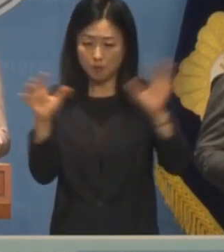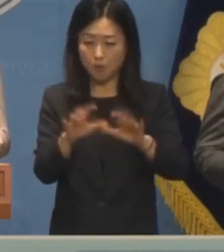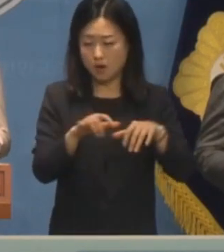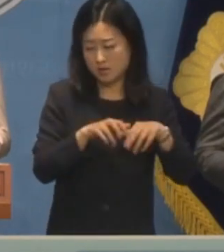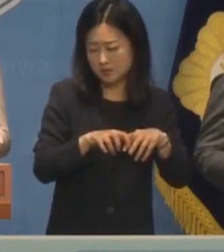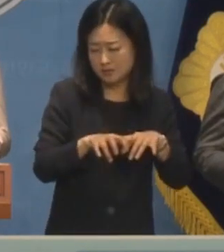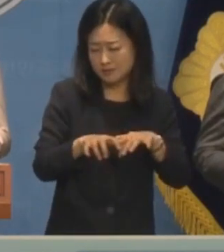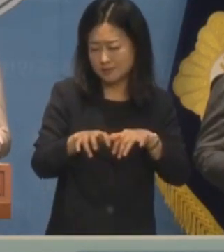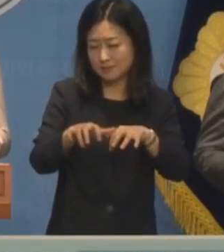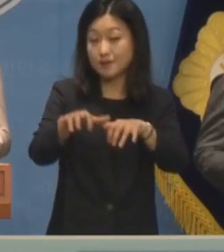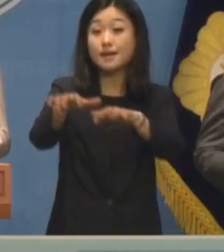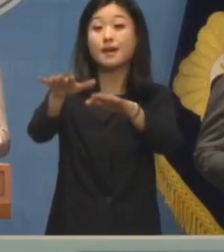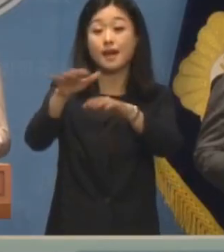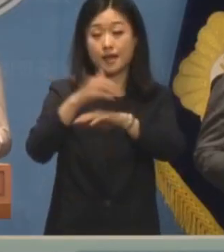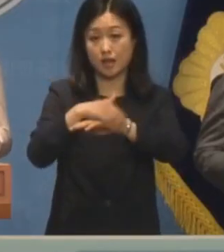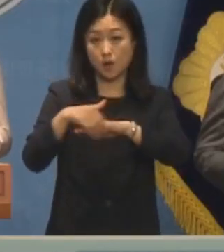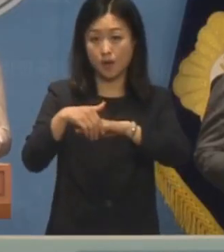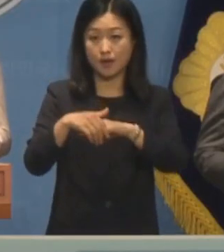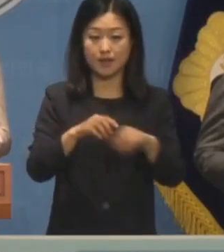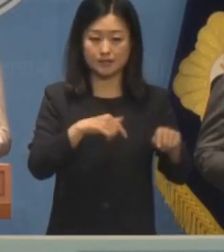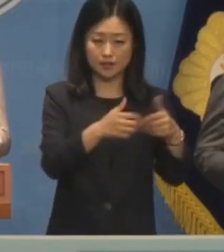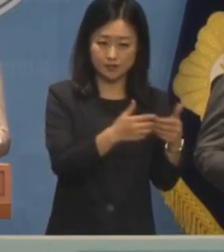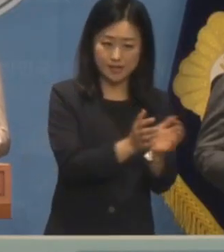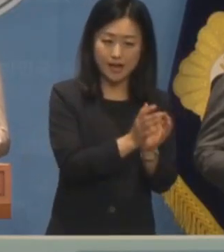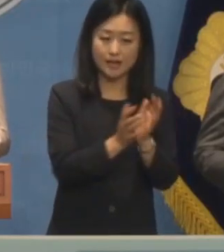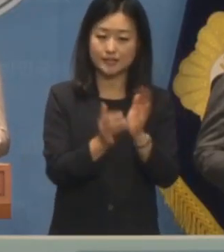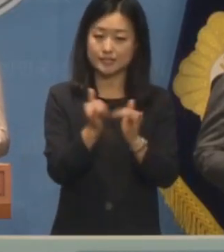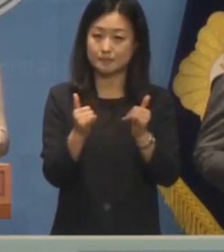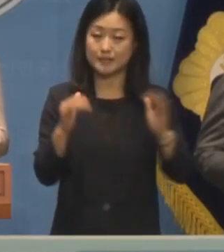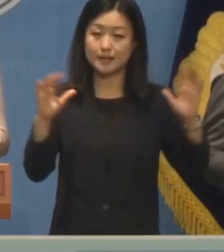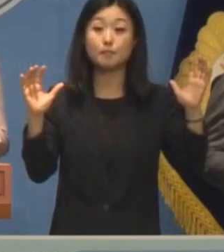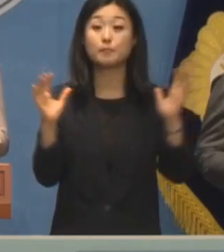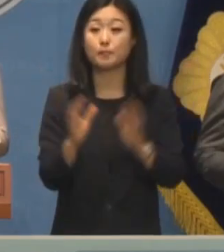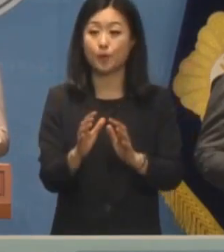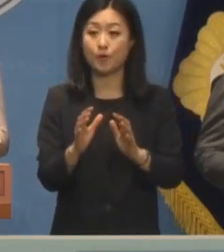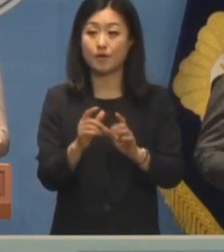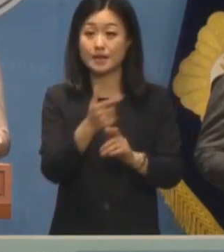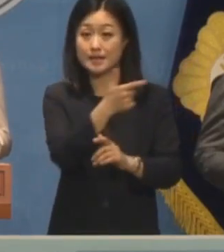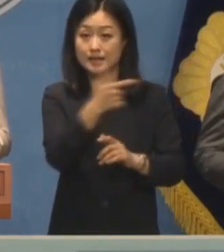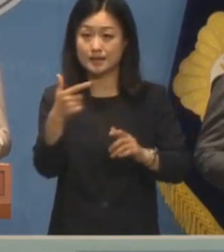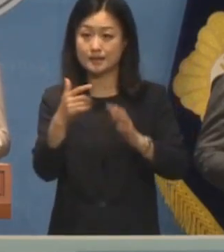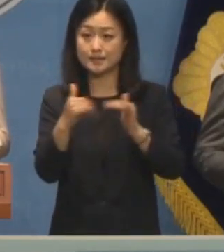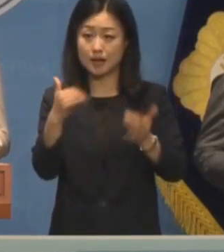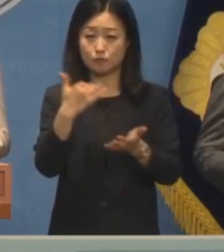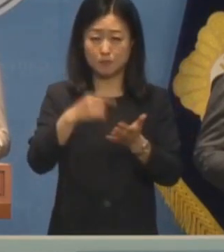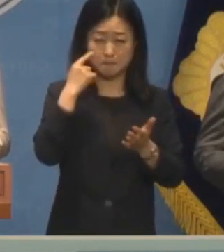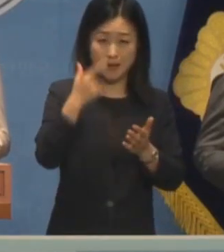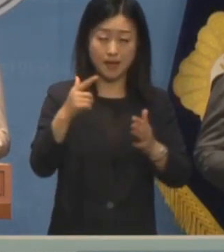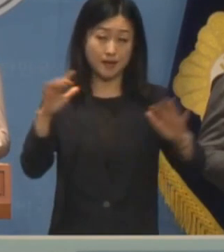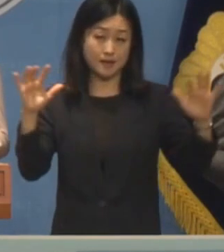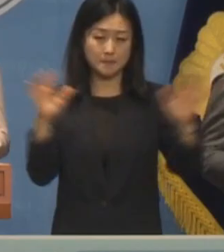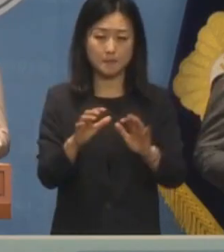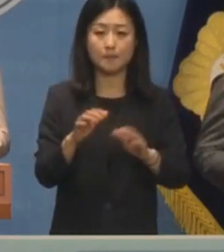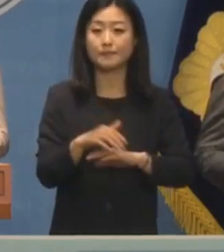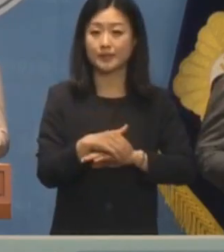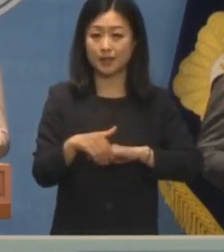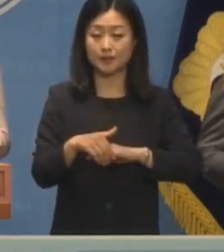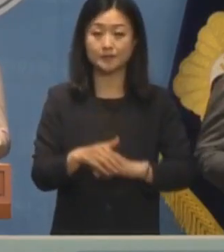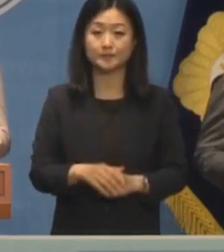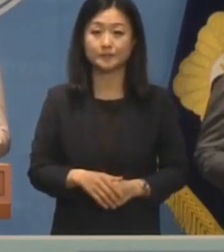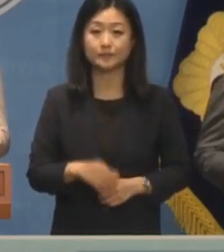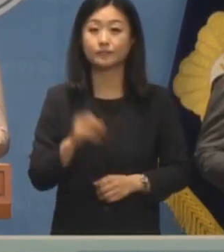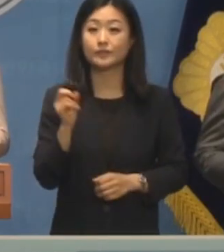더 많은 단체와 정당, 시민들과 함께 더욱 큰 규모로 진행할 것입니다.